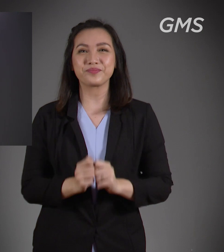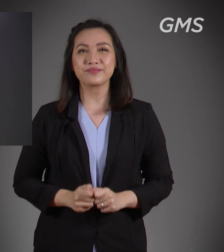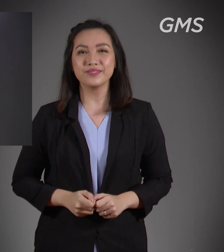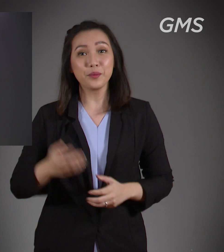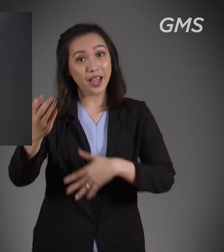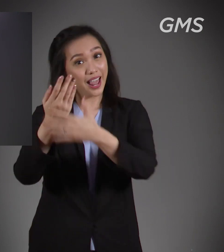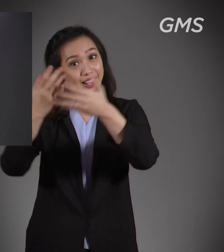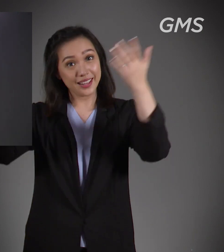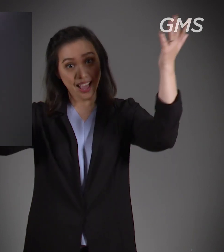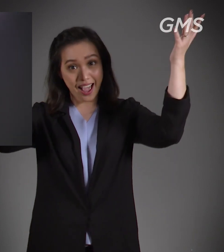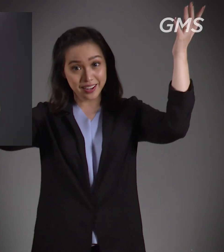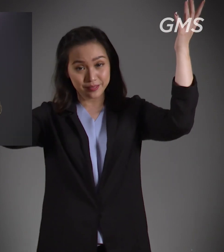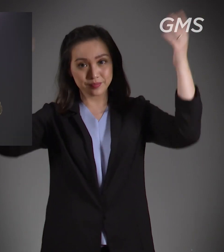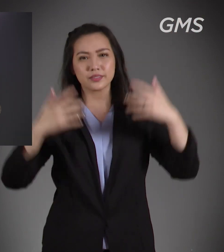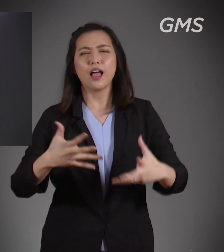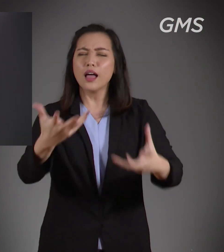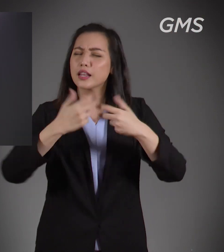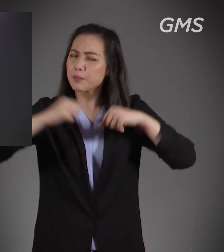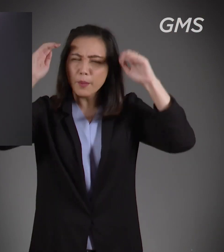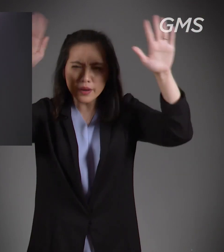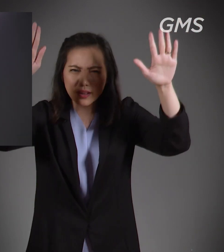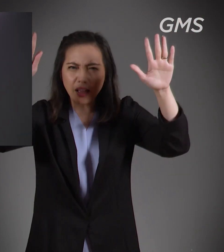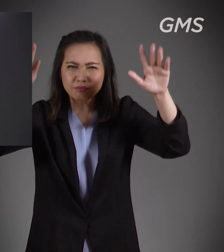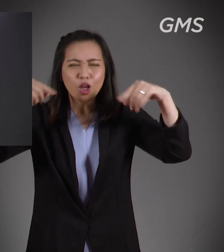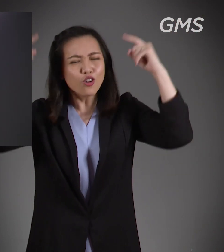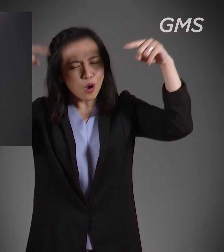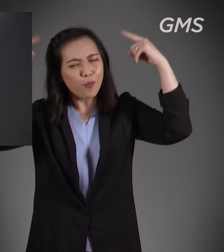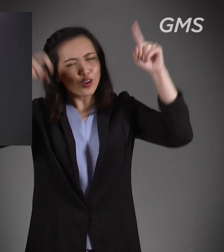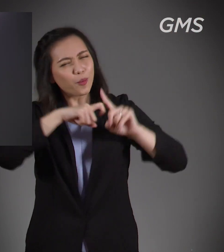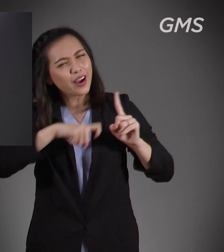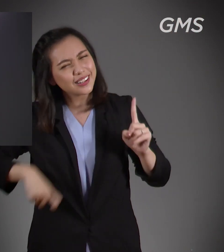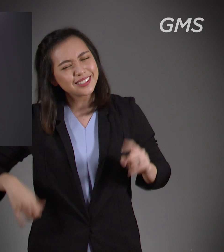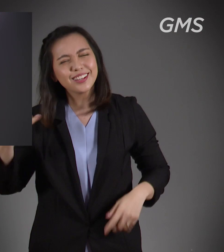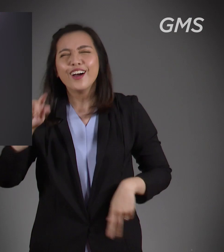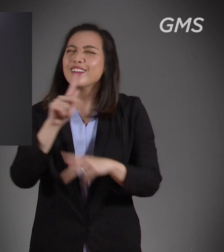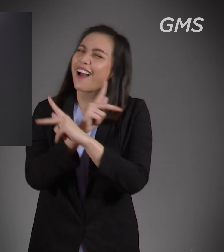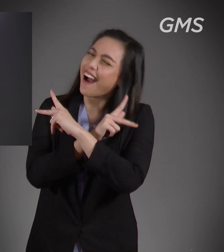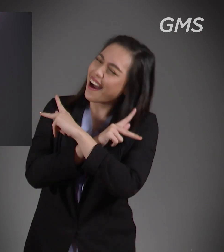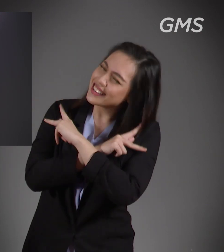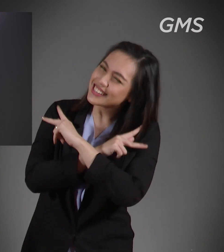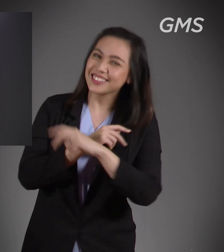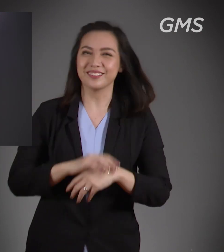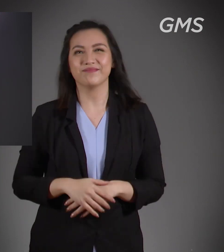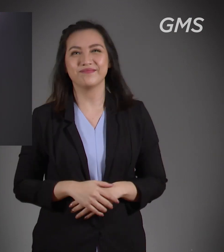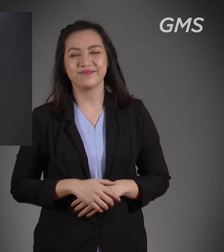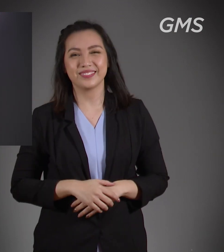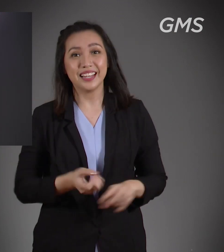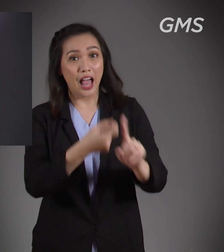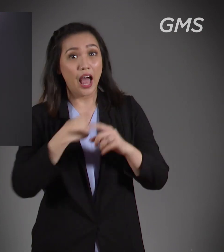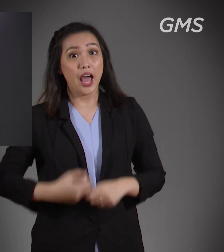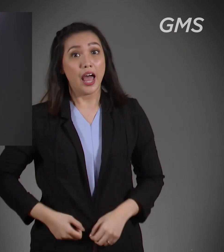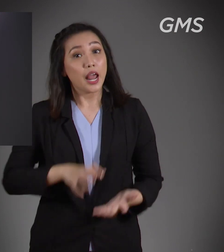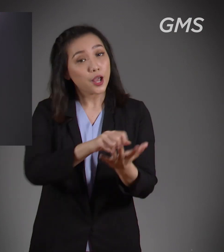Mari kita angkat tangan kita. Terimalah berkat domba-domba Kristus tercinta dari Gembala Agungmu Yesus